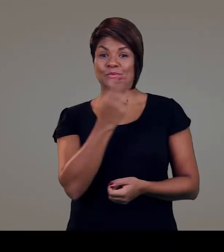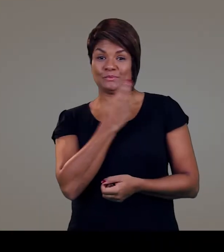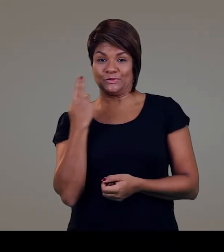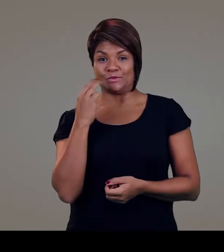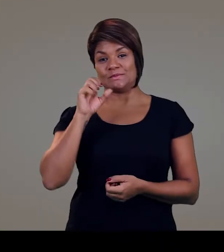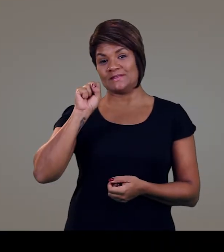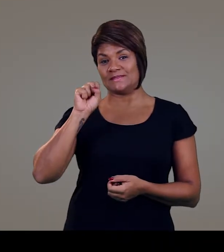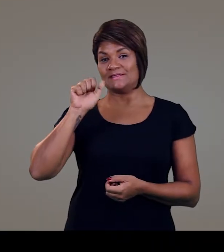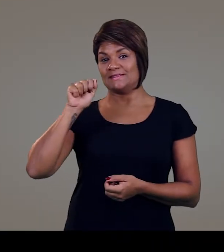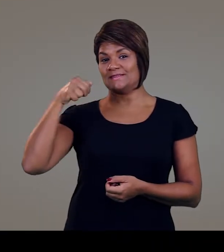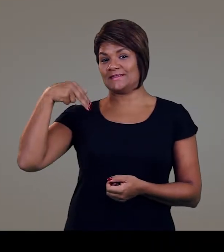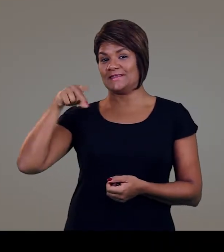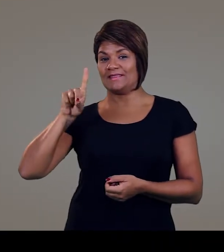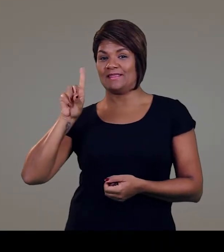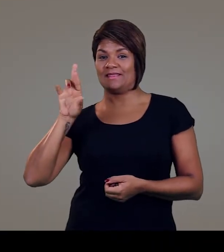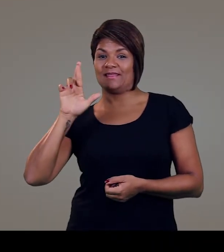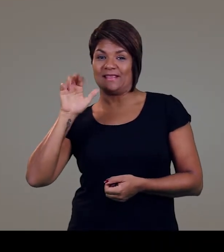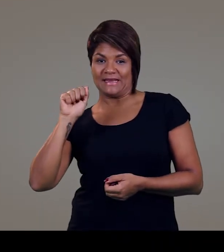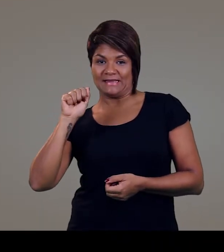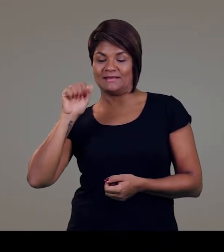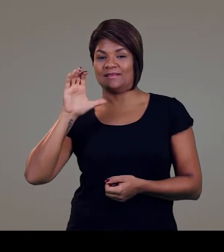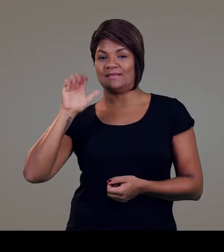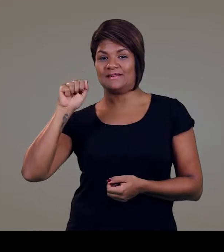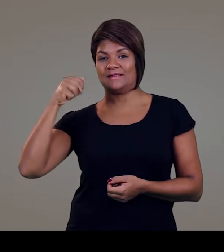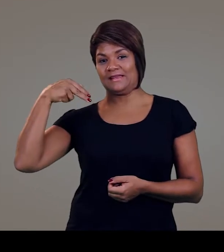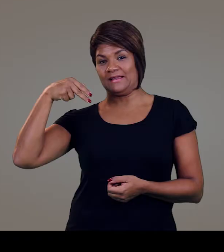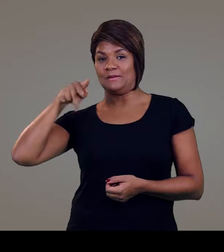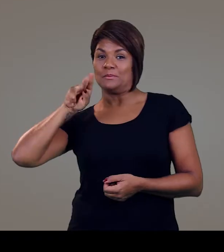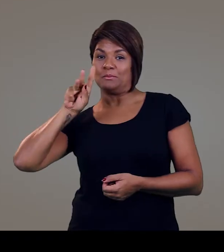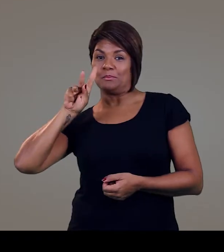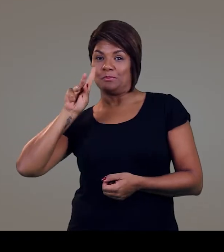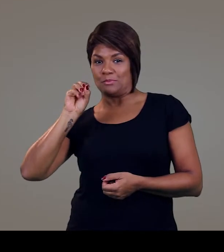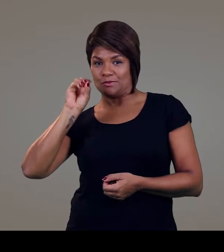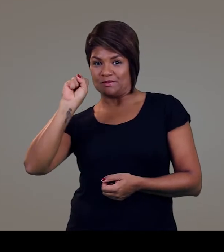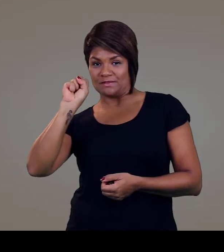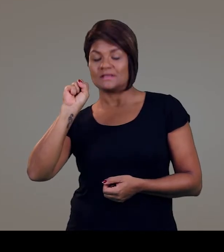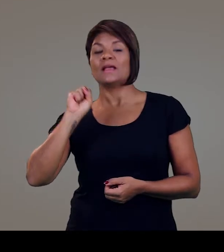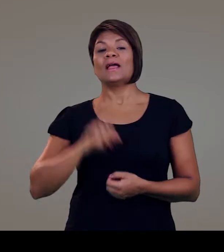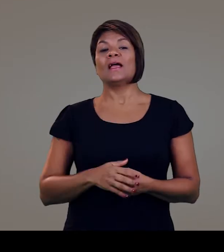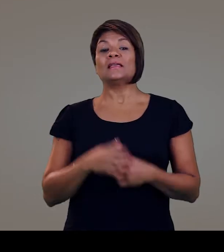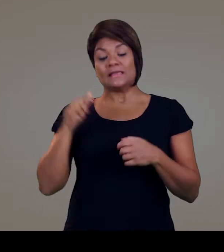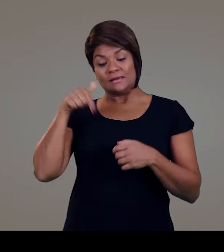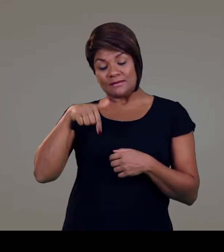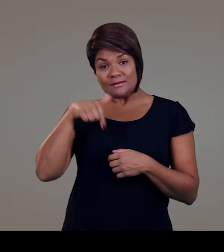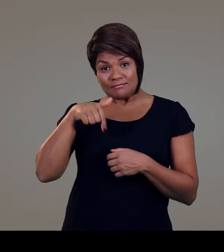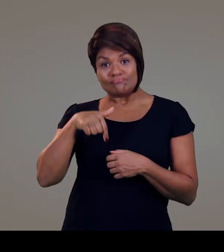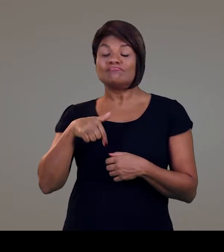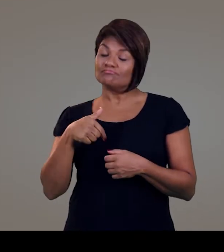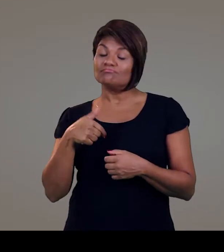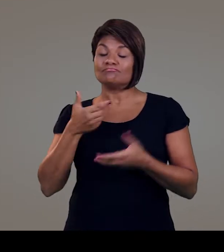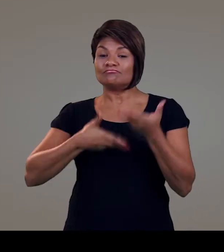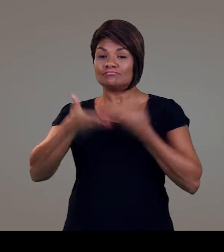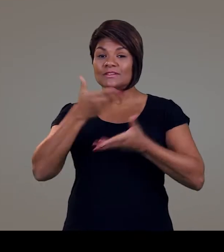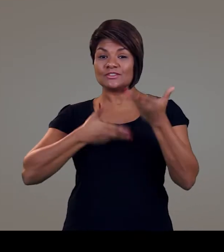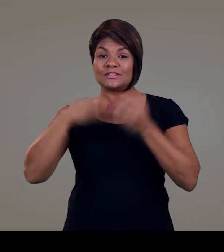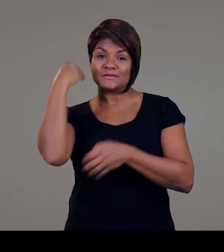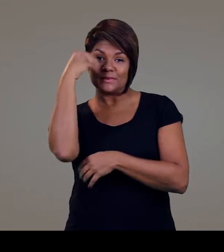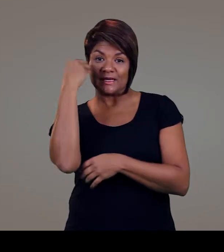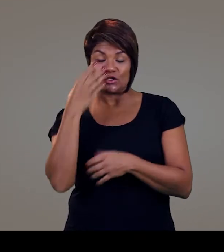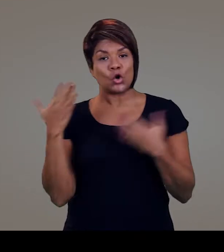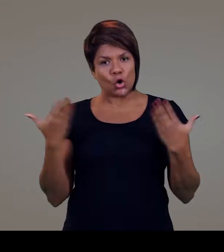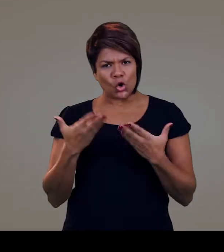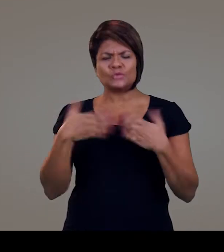Oi, eu sou Sandra Campos e aqui é o Compartilhando Experiências. Hoje nós vamos conversar um pouco sobre